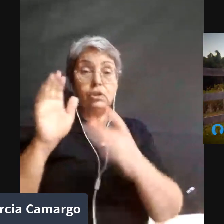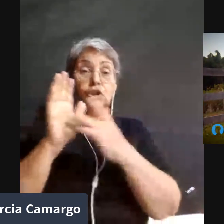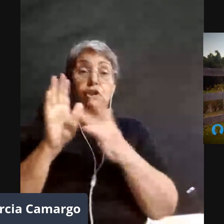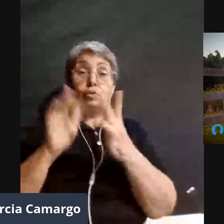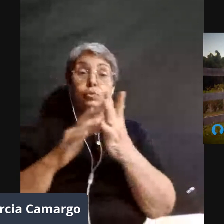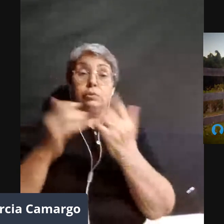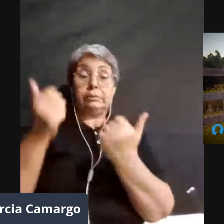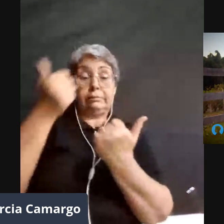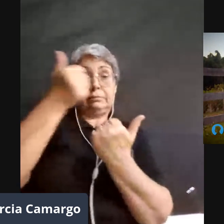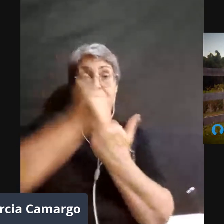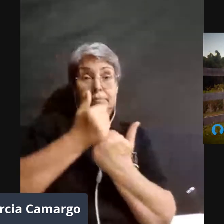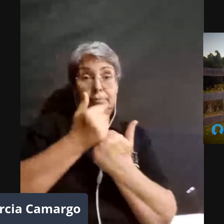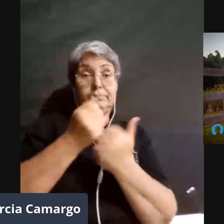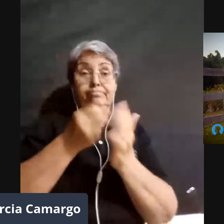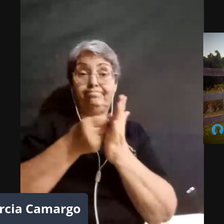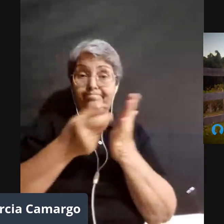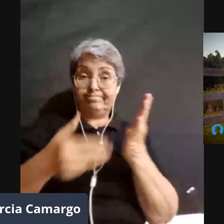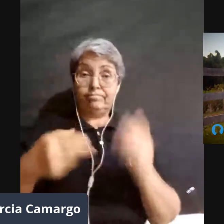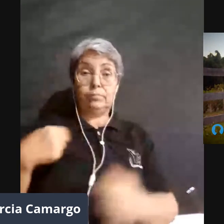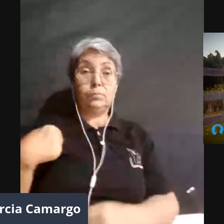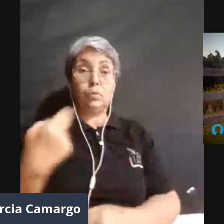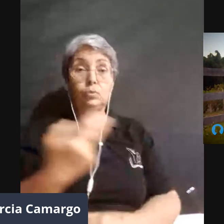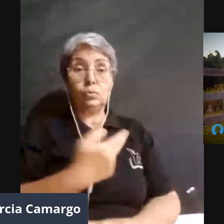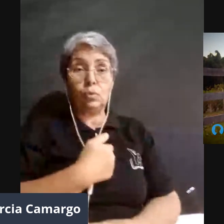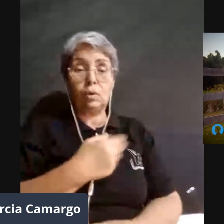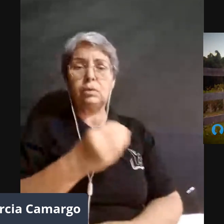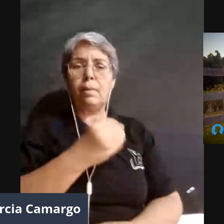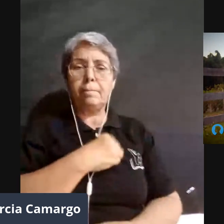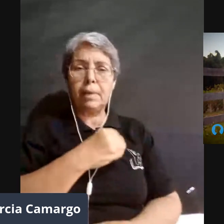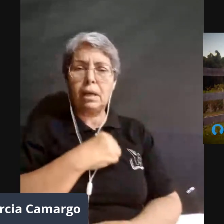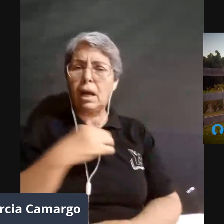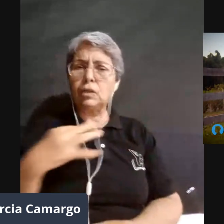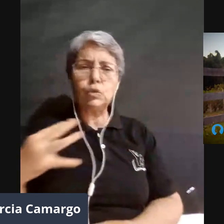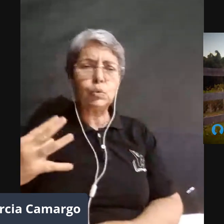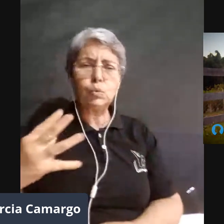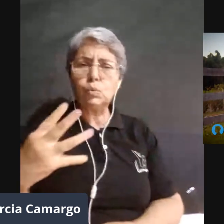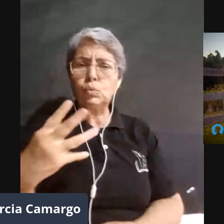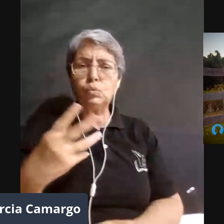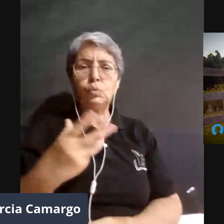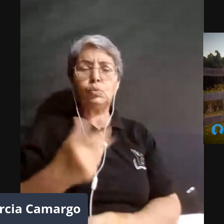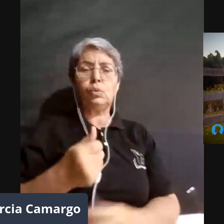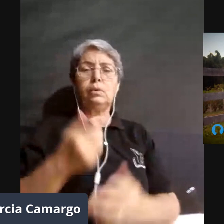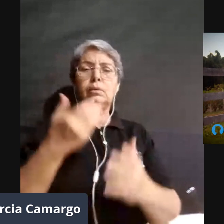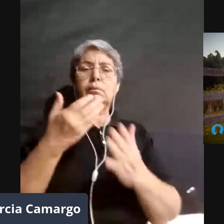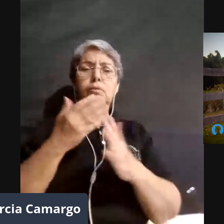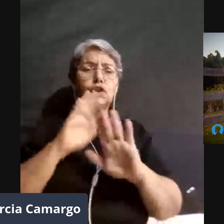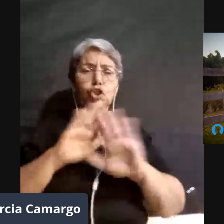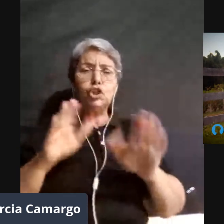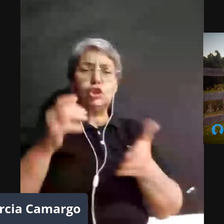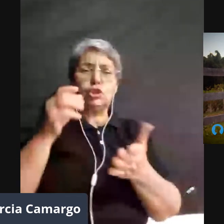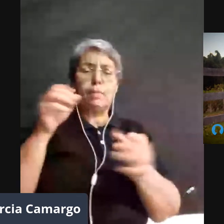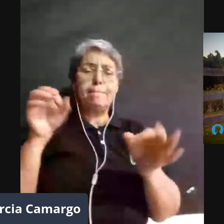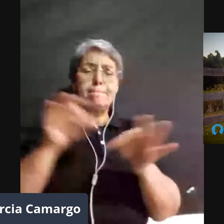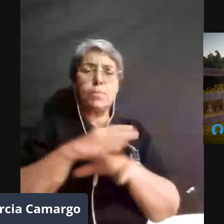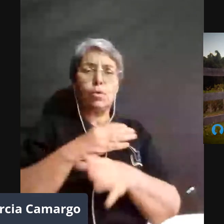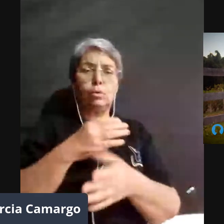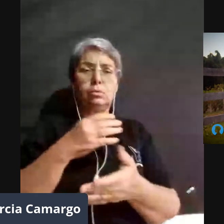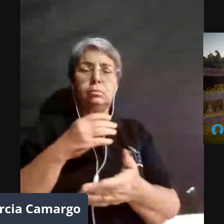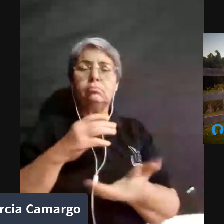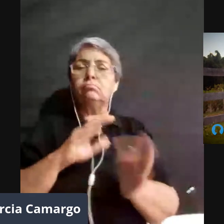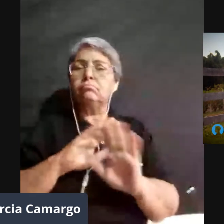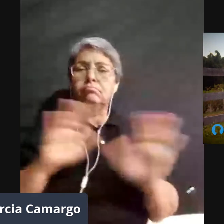o preço por todos os nossos pecados e feito grandiosas promessas, precisa haver uma resposta de nossa